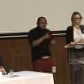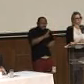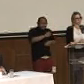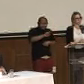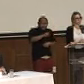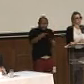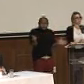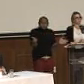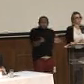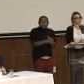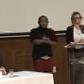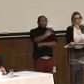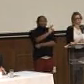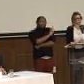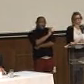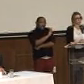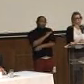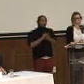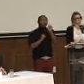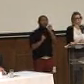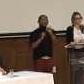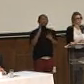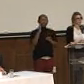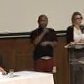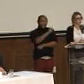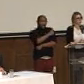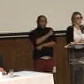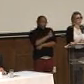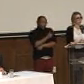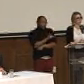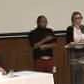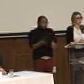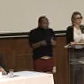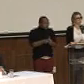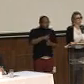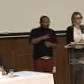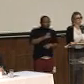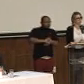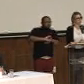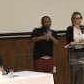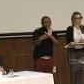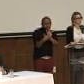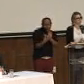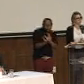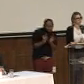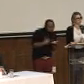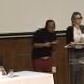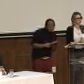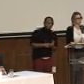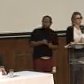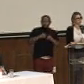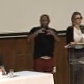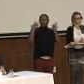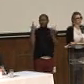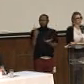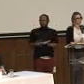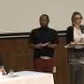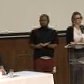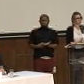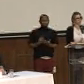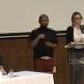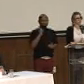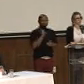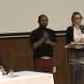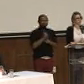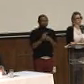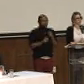para os técnicos e tecnólogos em serviço público e gestão pública. Claro que me comprometo. Já descobrimos, o próprio curso me trouxe a sugestão de